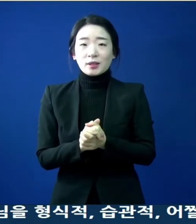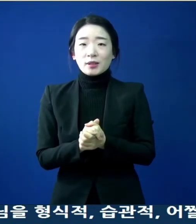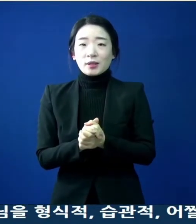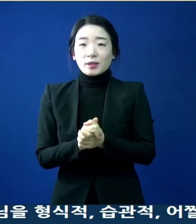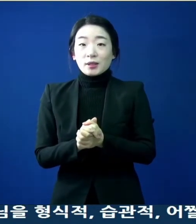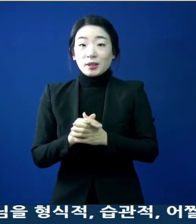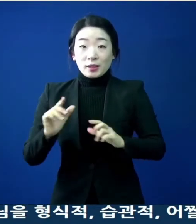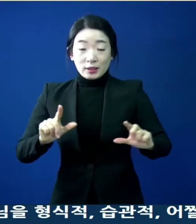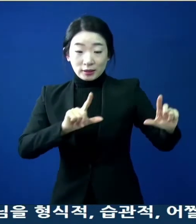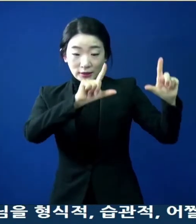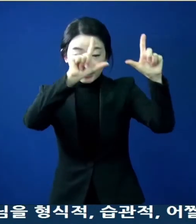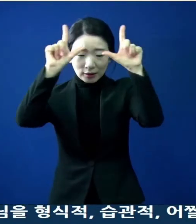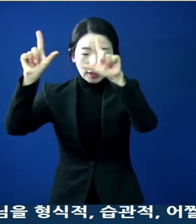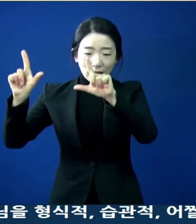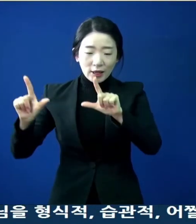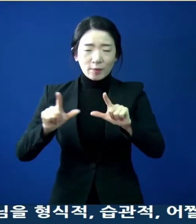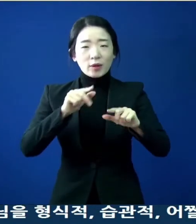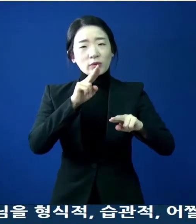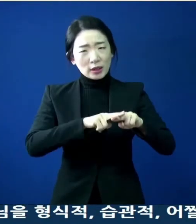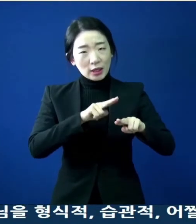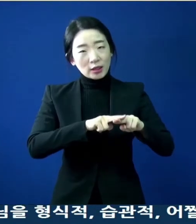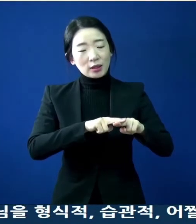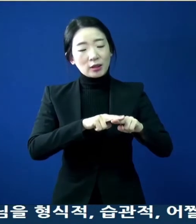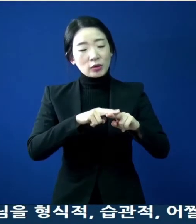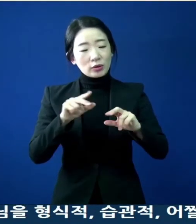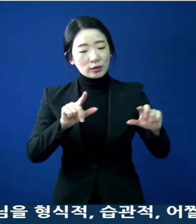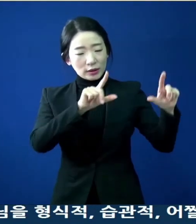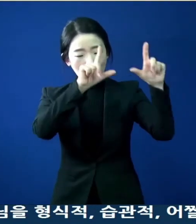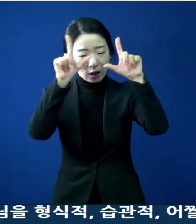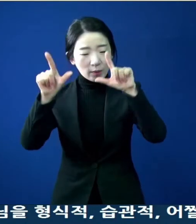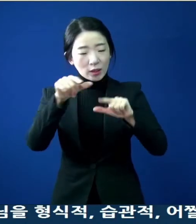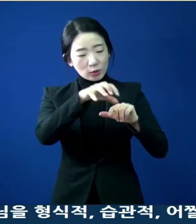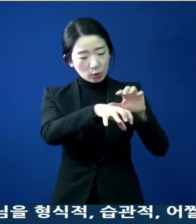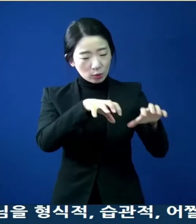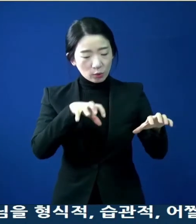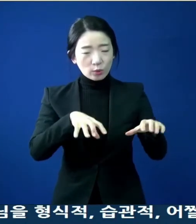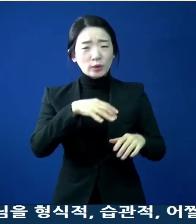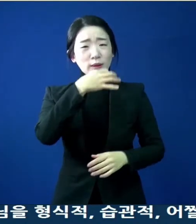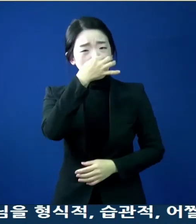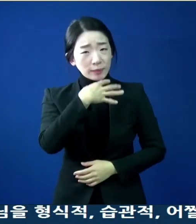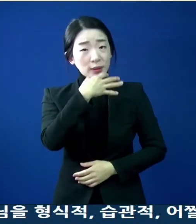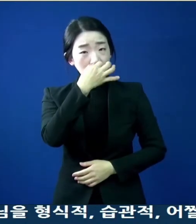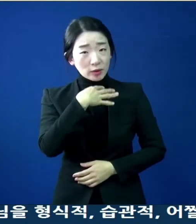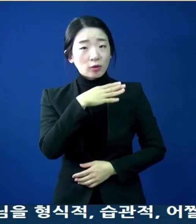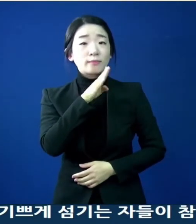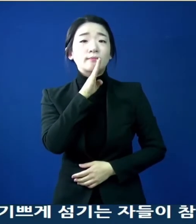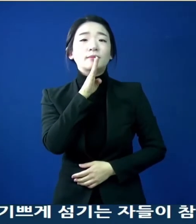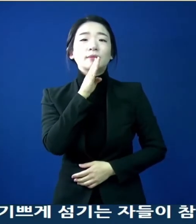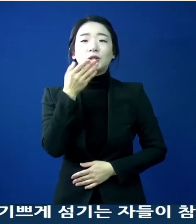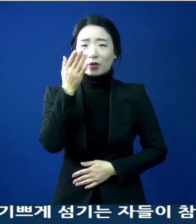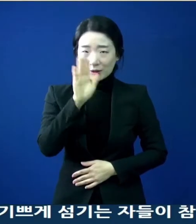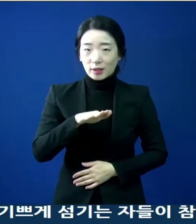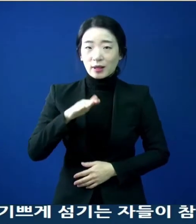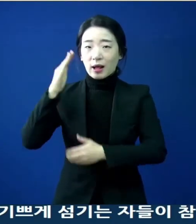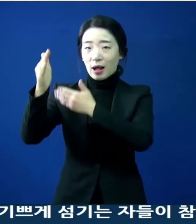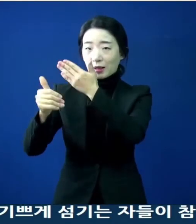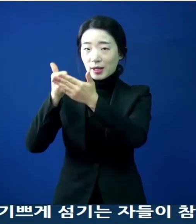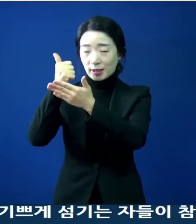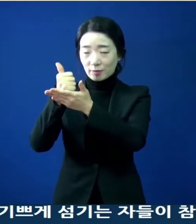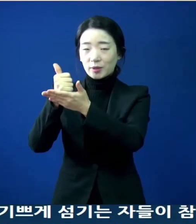자리가 많이 힘들어졌습니다. 그 삶의 자리에서 예수님 기쁘게 하시는